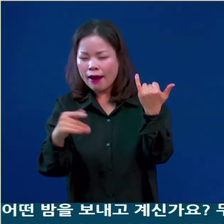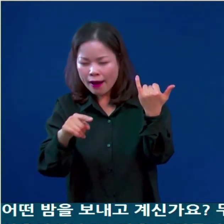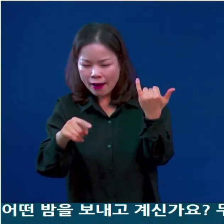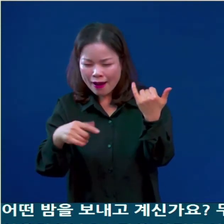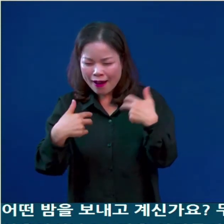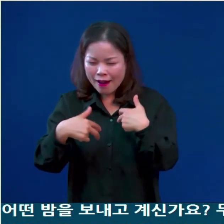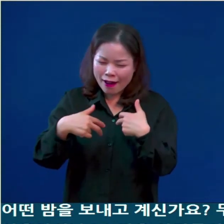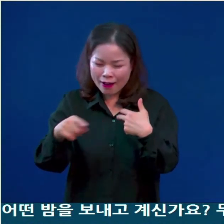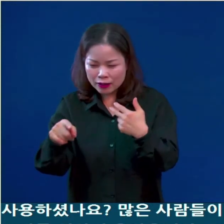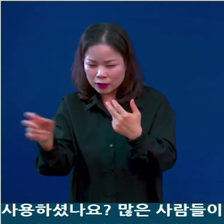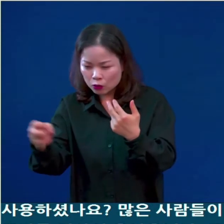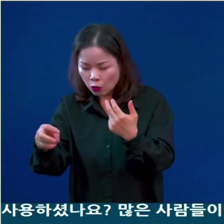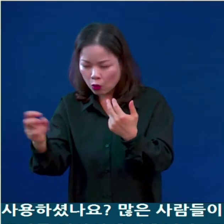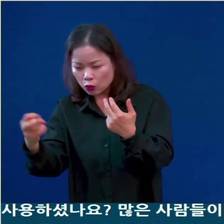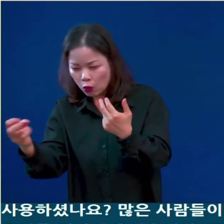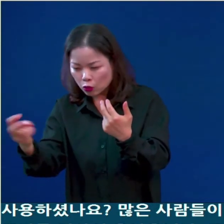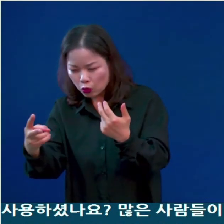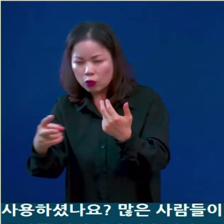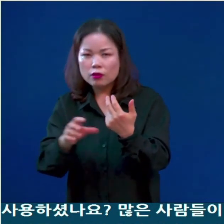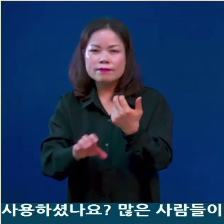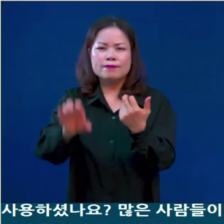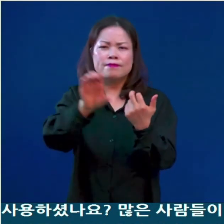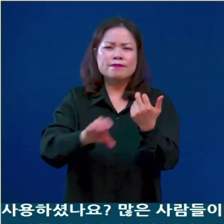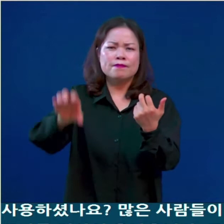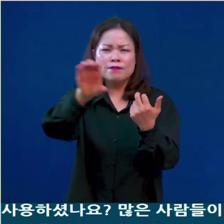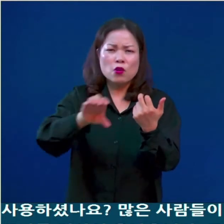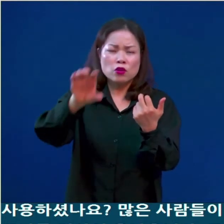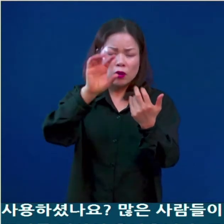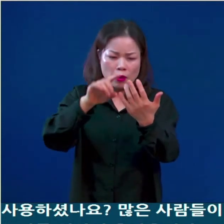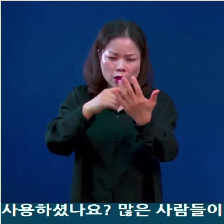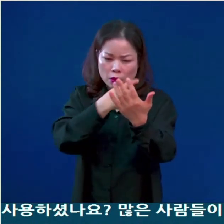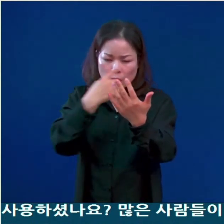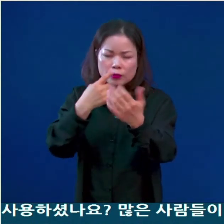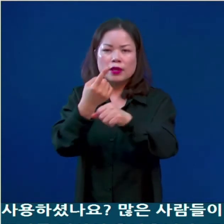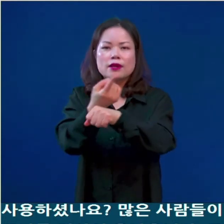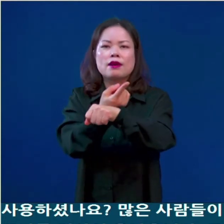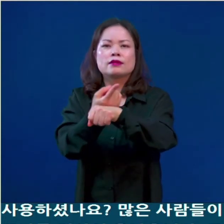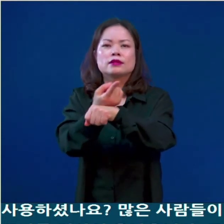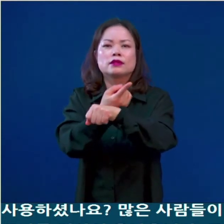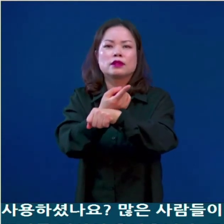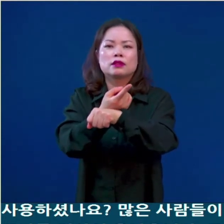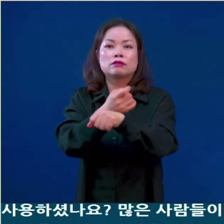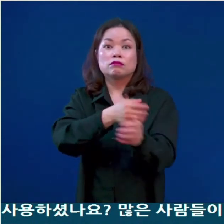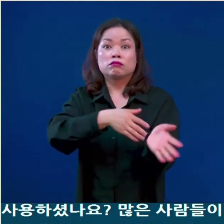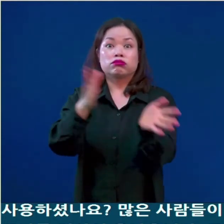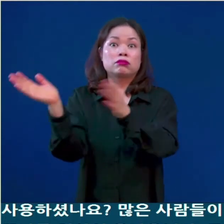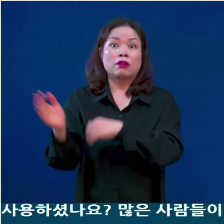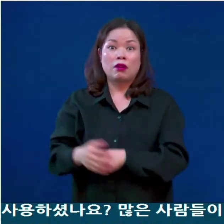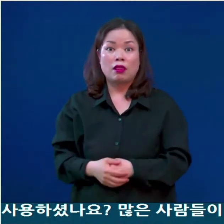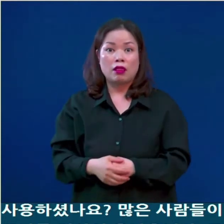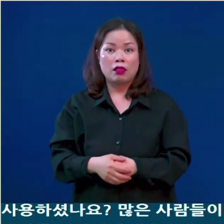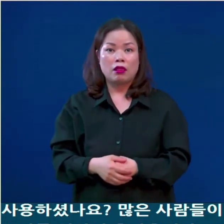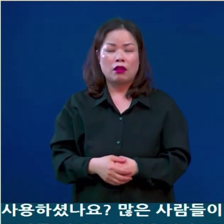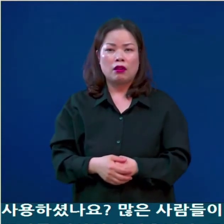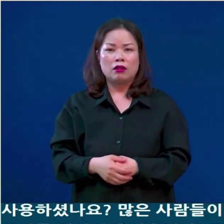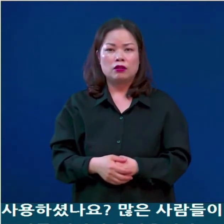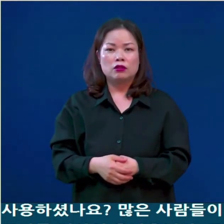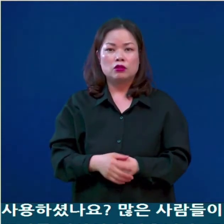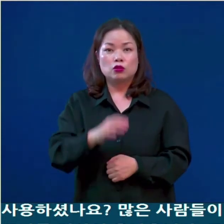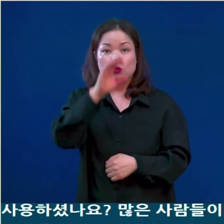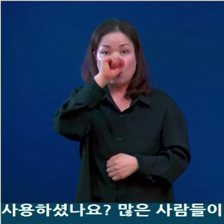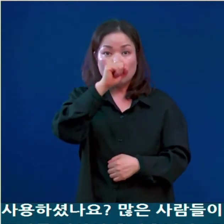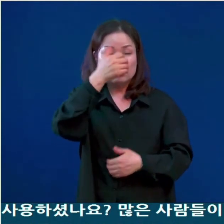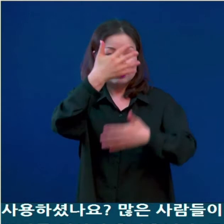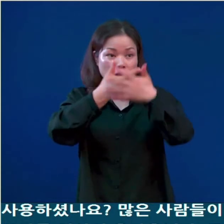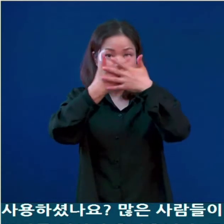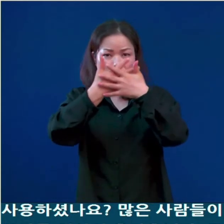되고 또 보게 되고 또 보게 되고, 그러다 보면 한 시간이 훌쩍 지나가 버립니다. 물론 좋은